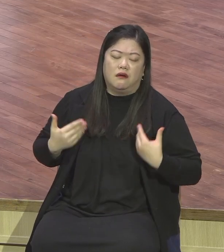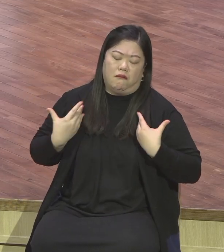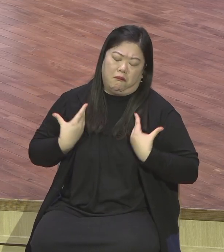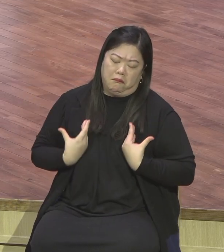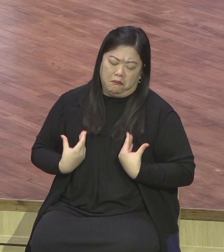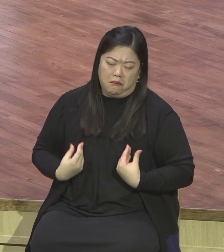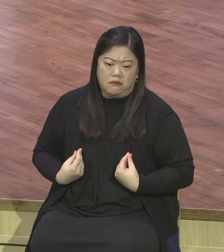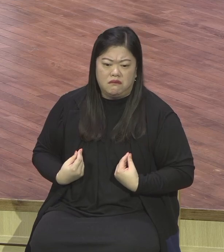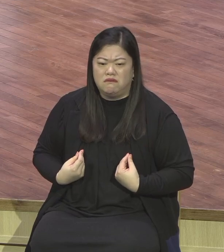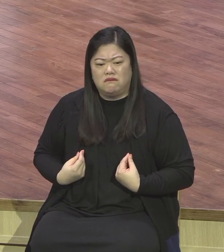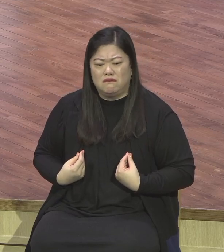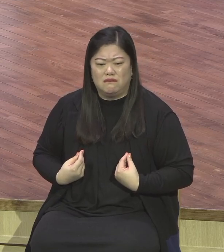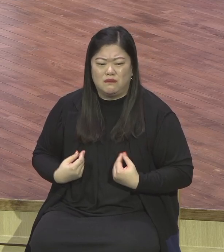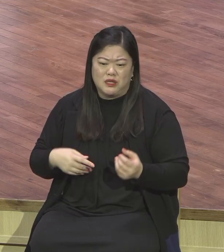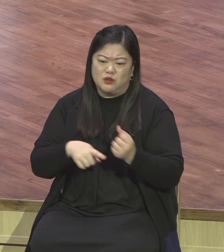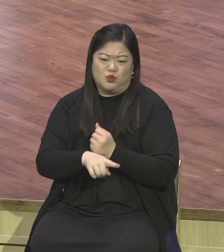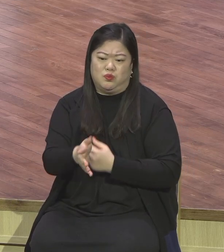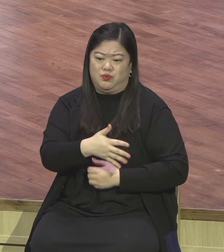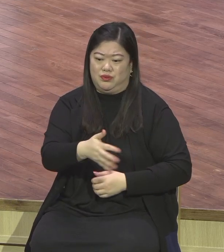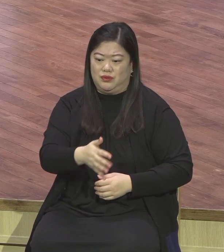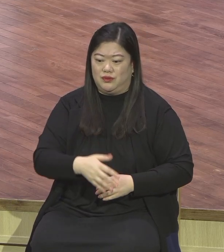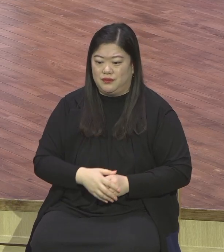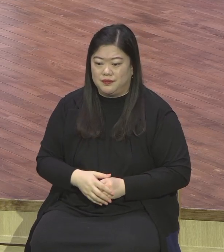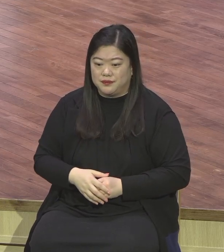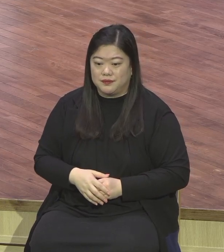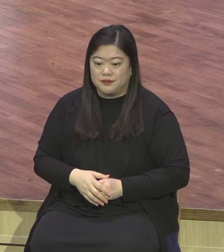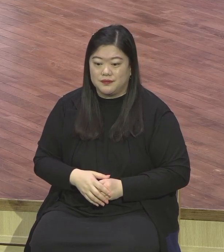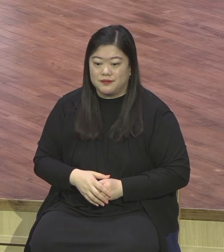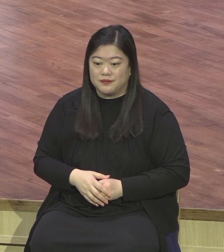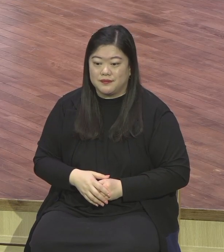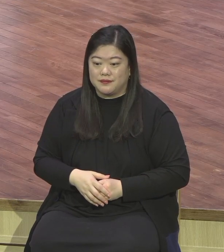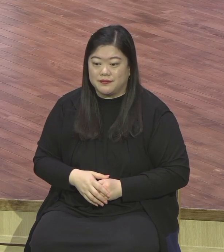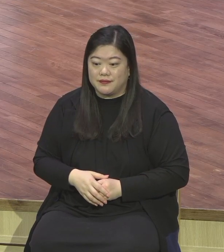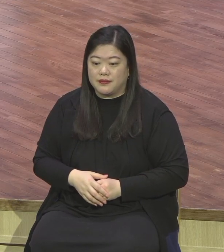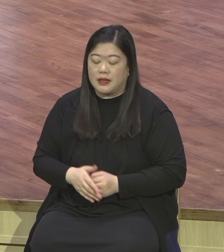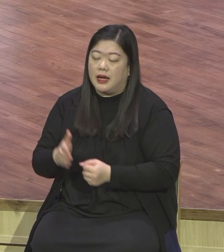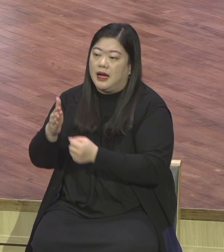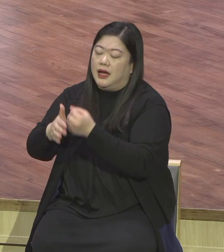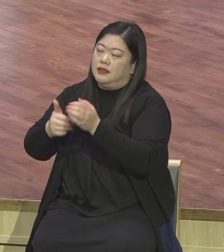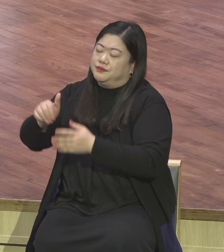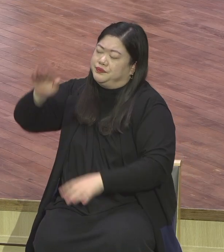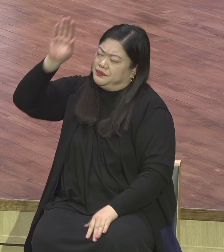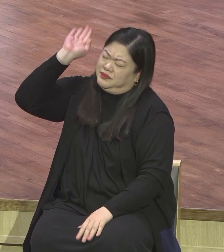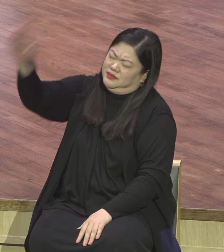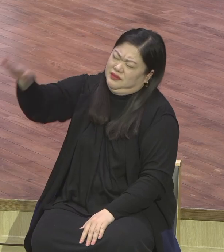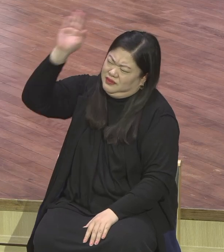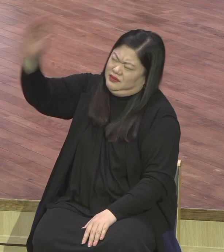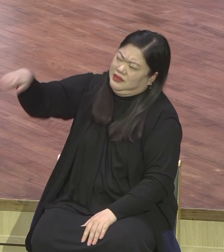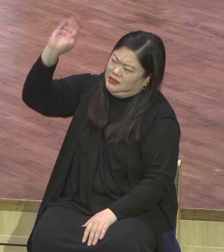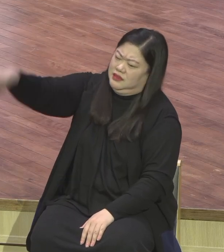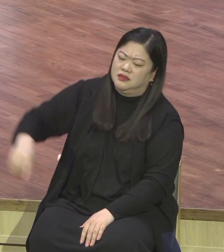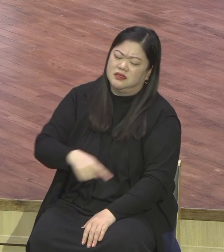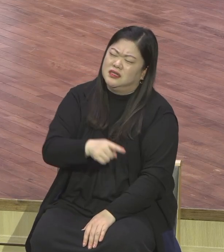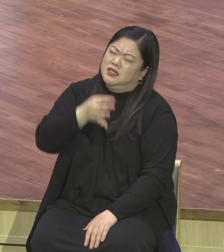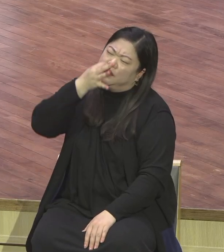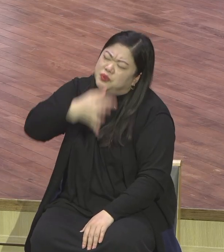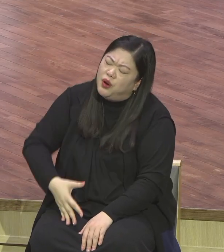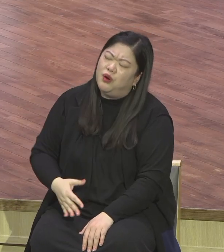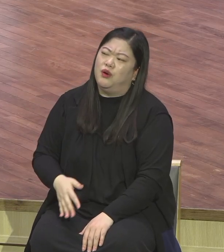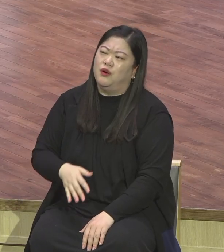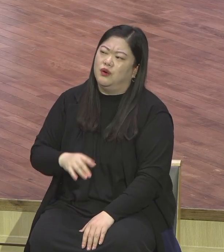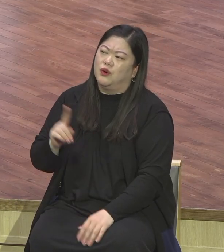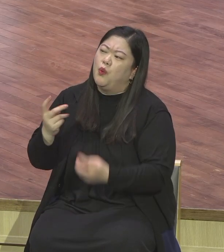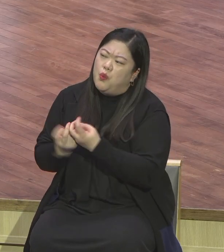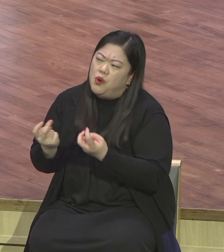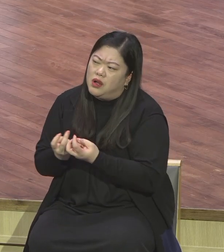말고 오히려 뭐요 하나님을 찾아 하나님께 뭐하라고요 감사해라